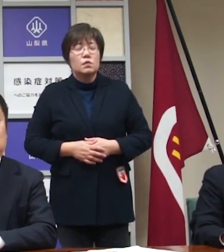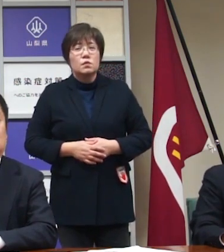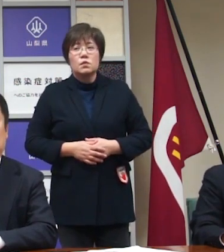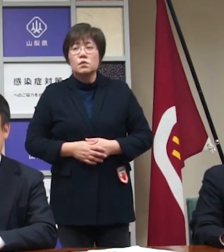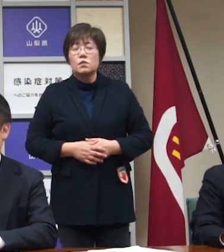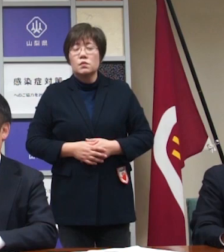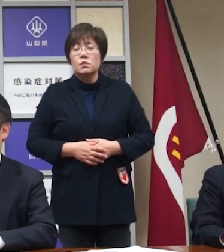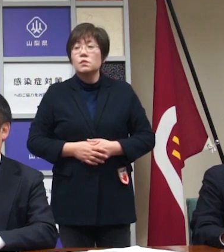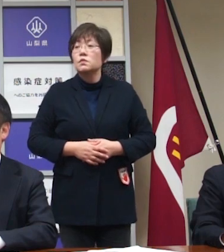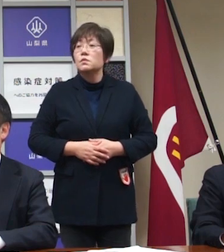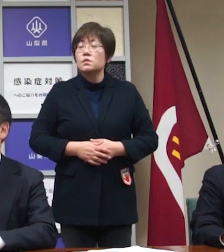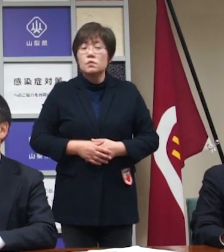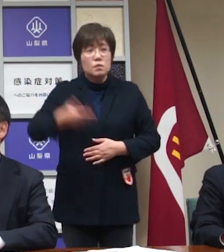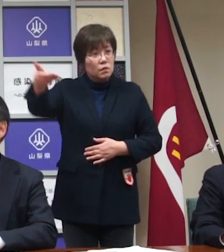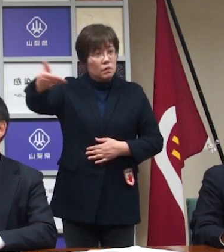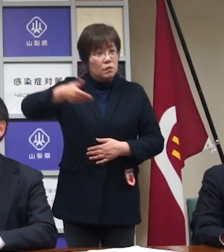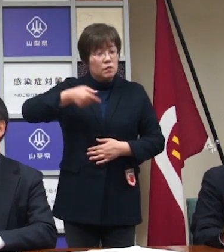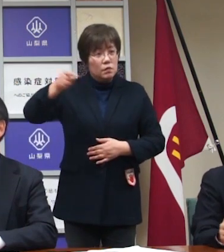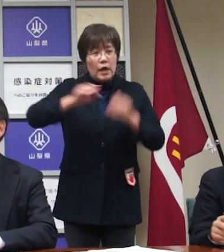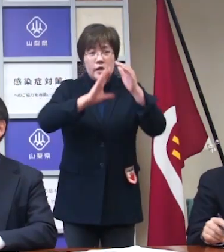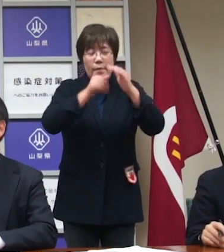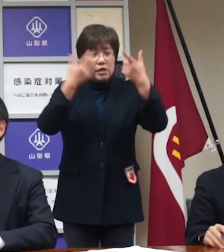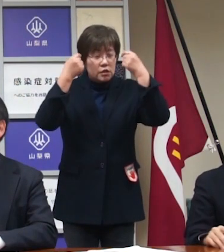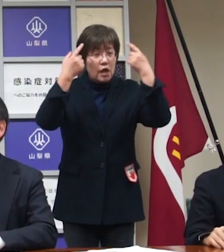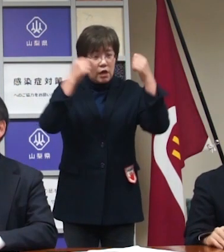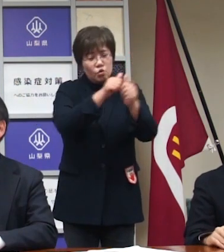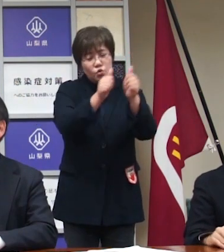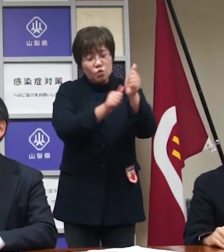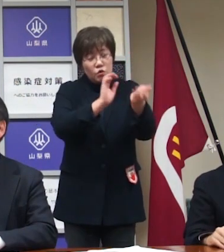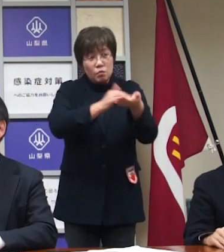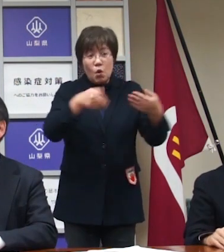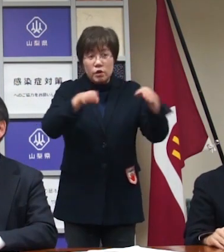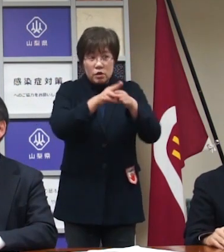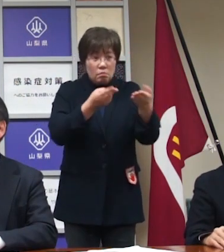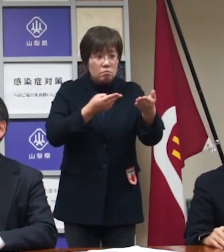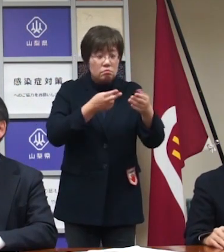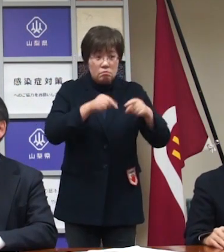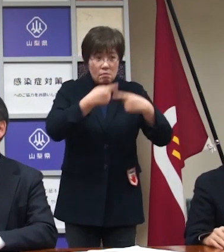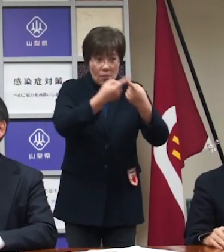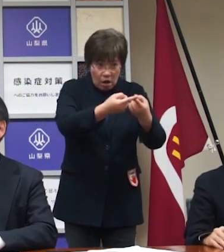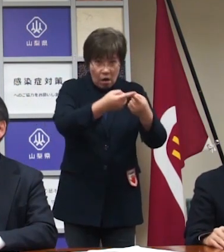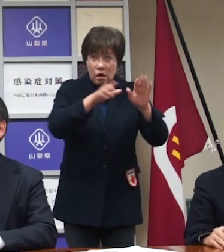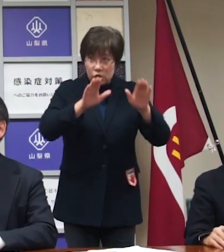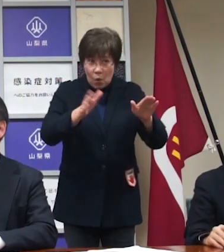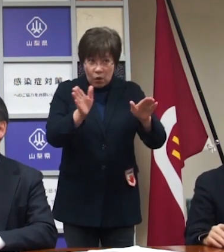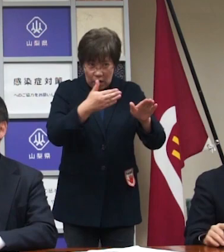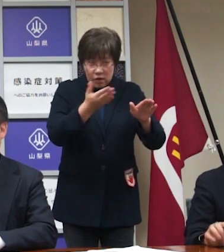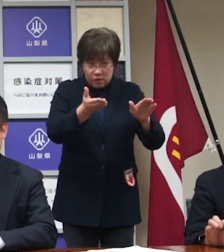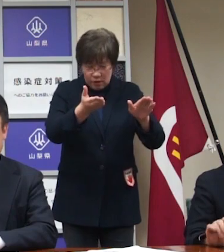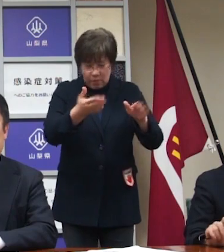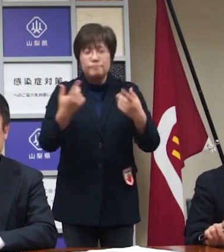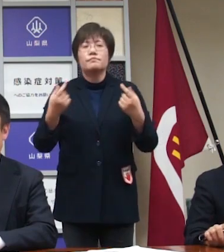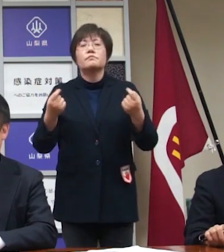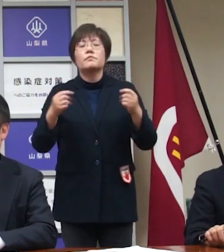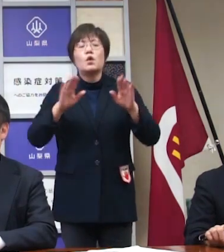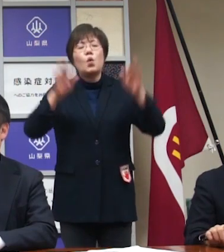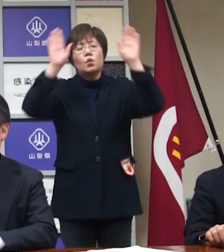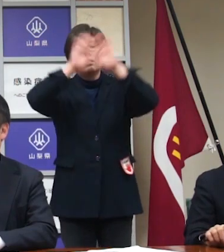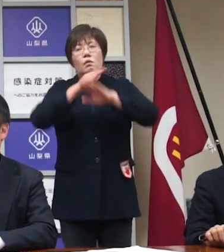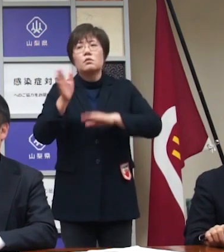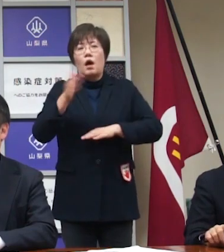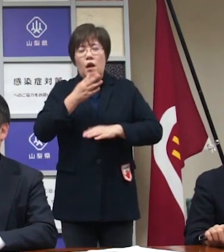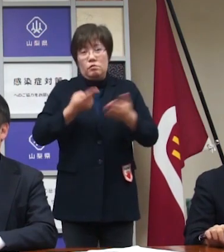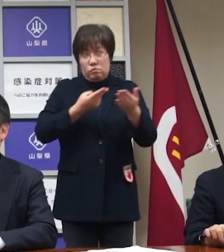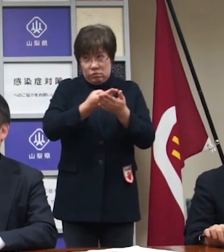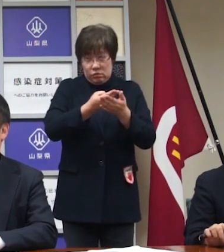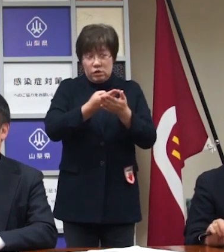あと、梨大の病院に入ったのは今日、 はい、 夜から、 はい、 で入院のことにな